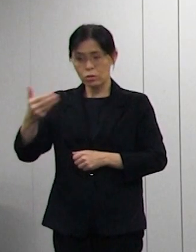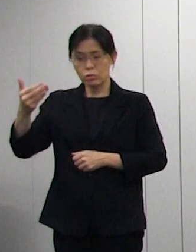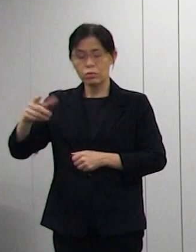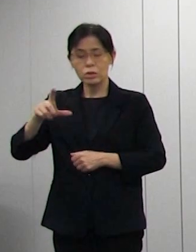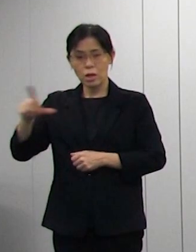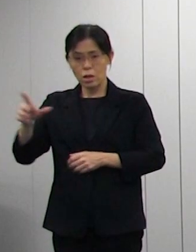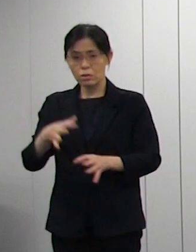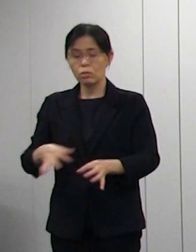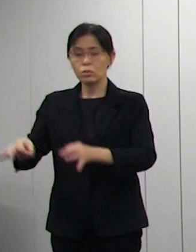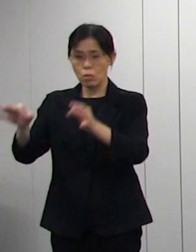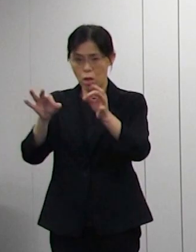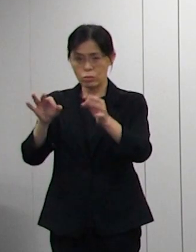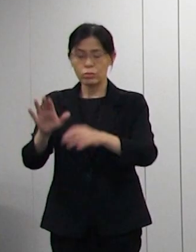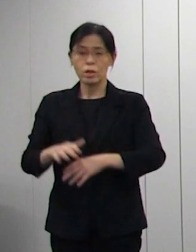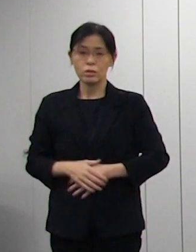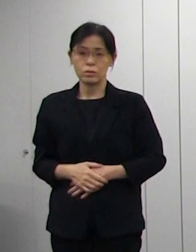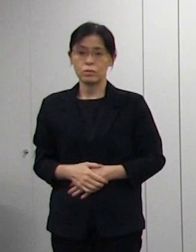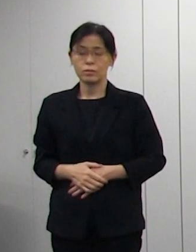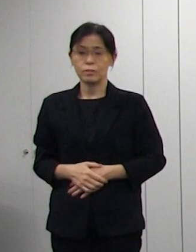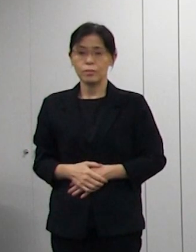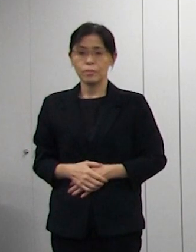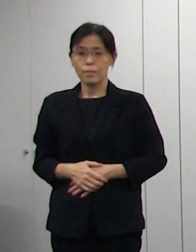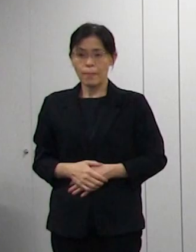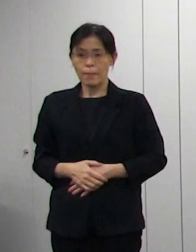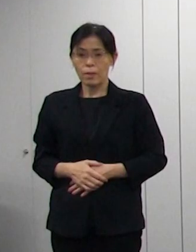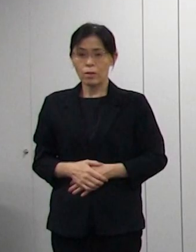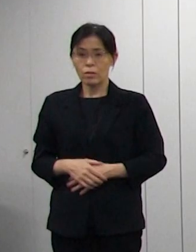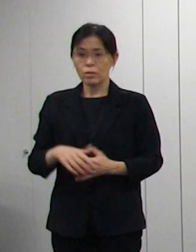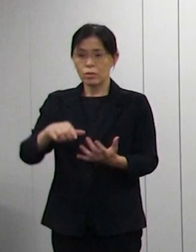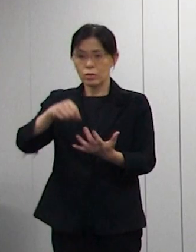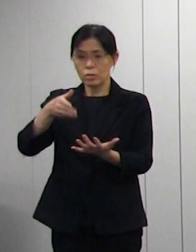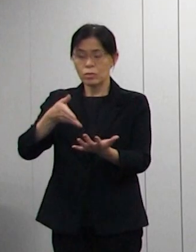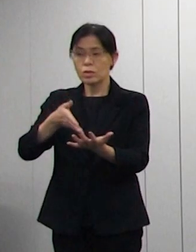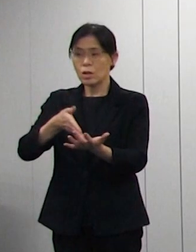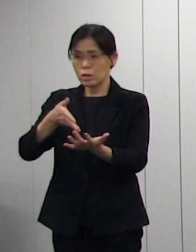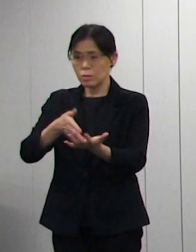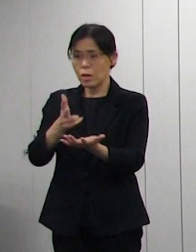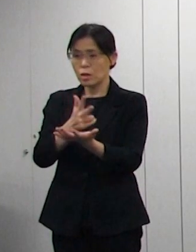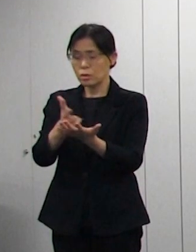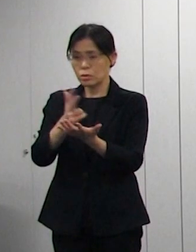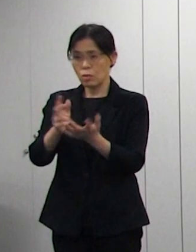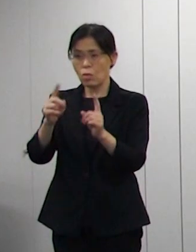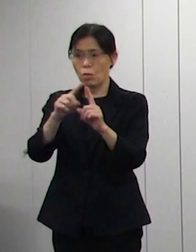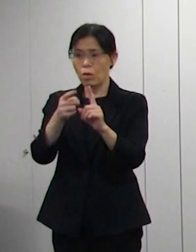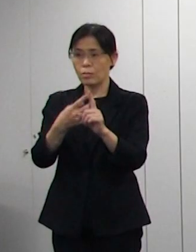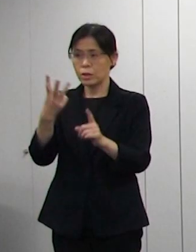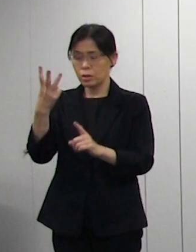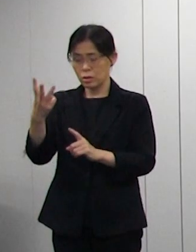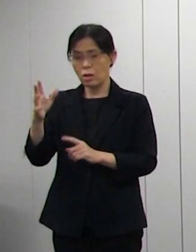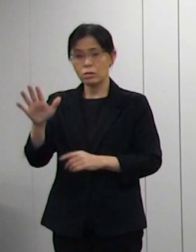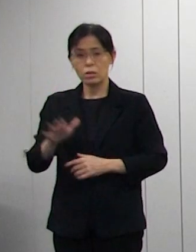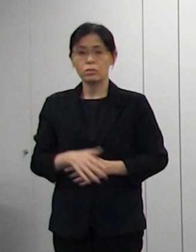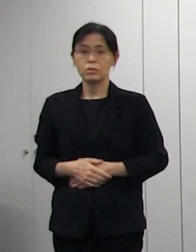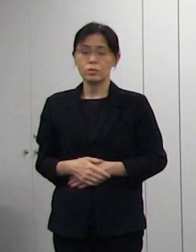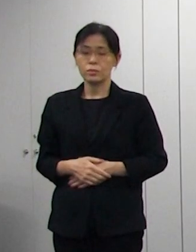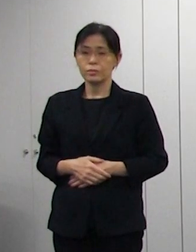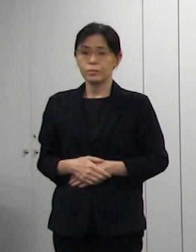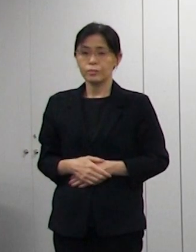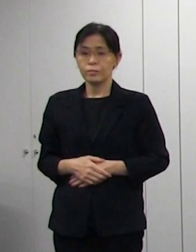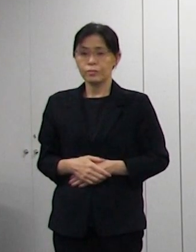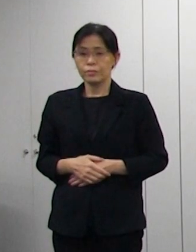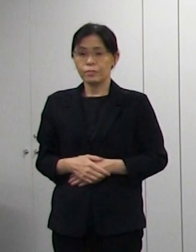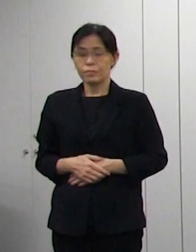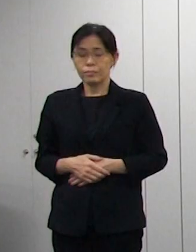5,9,239,000円の増額となっております。主な内容を申し上げますと、資料は3ページになります。